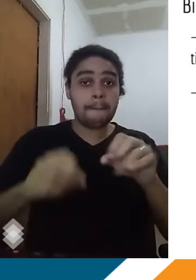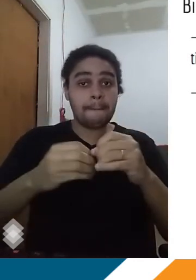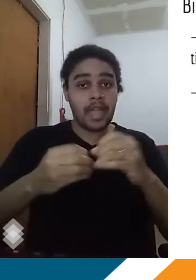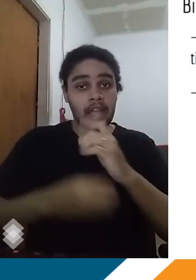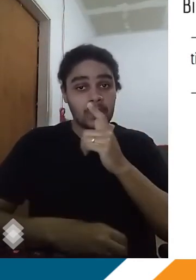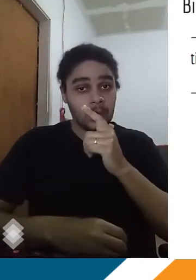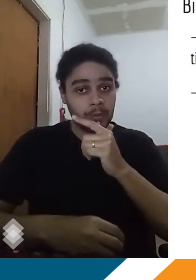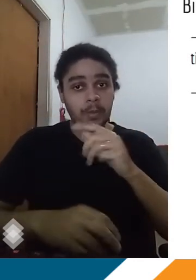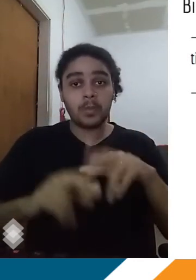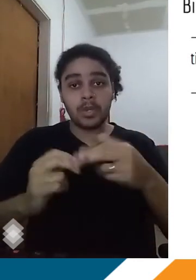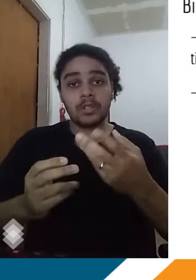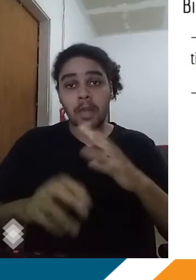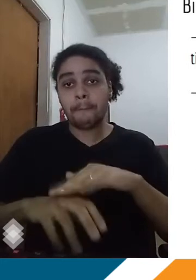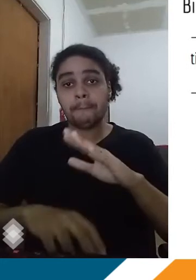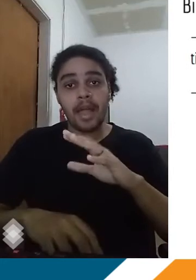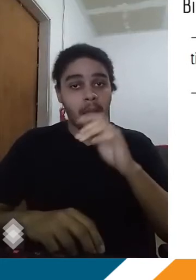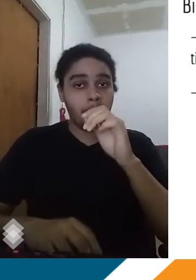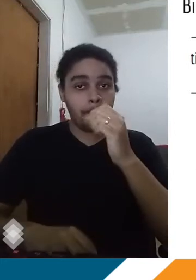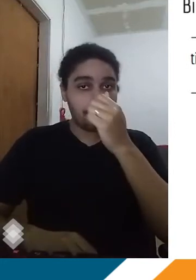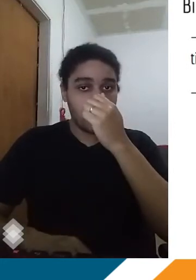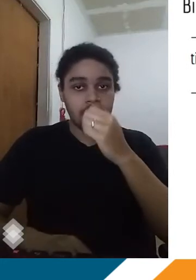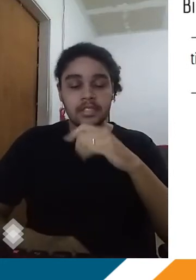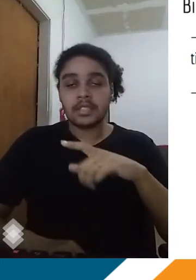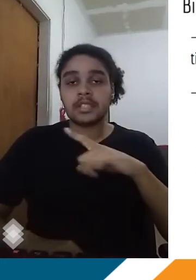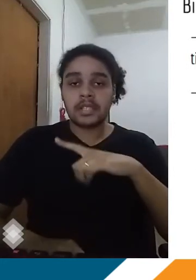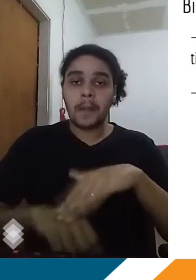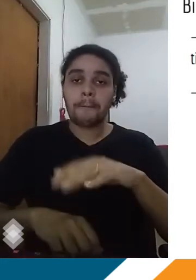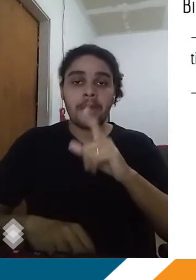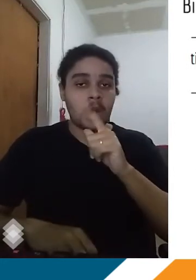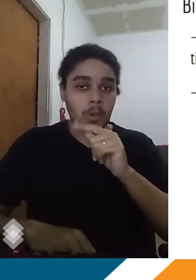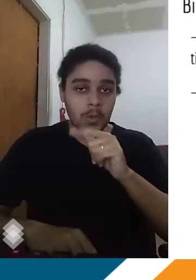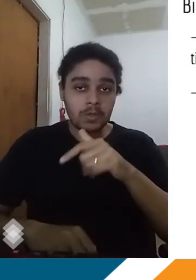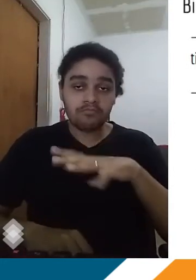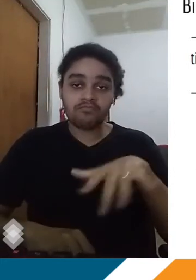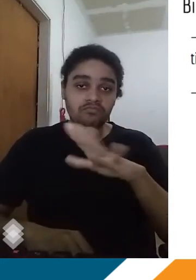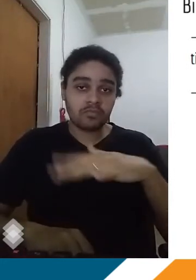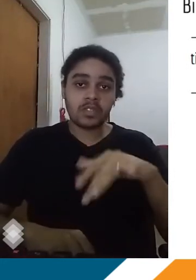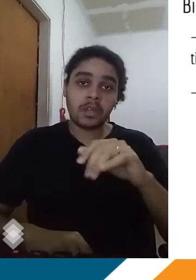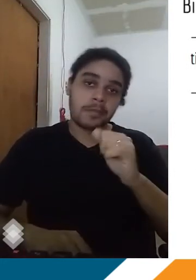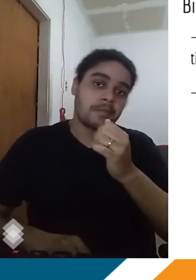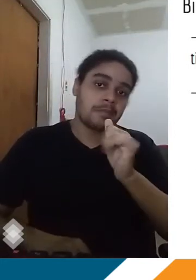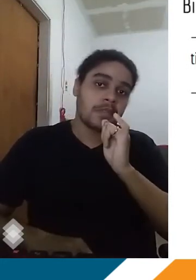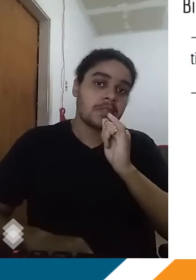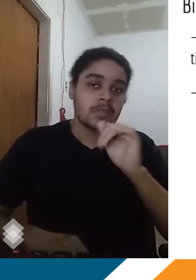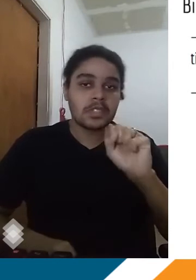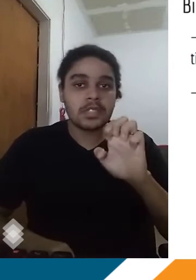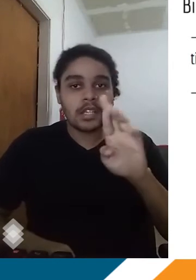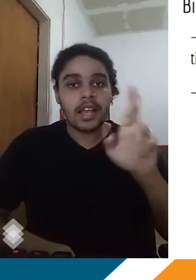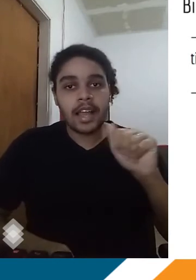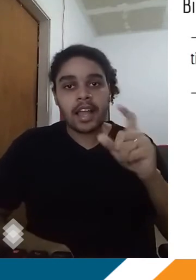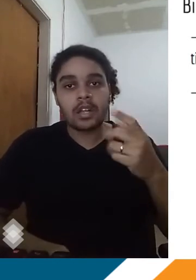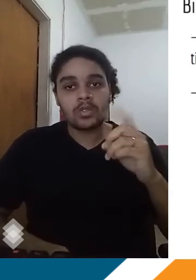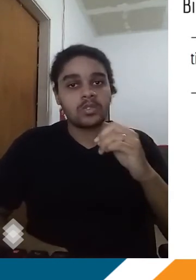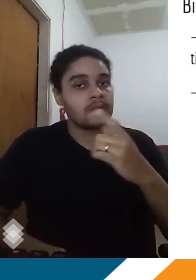esse motivo que ela é mais densa, né? Porque ela garante um pouco mais de umidade em um local, né, como o cerrado, que não é tão úmido